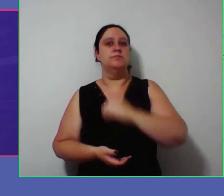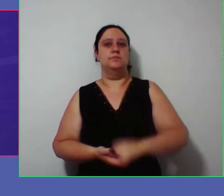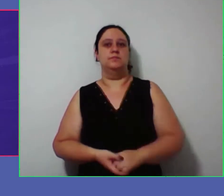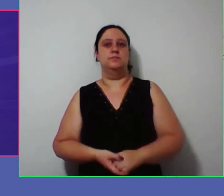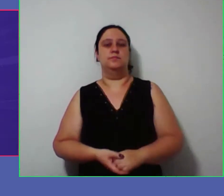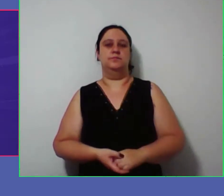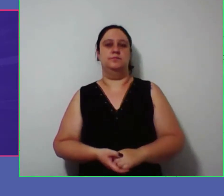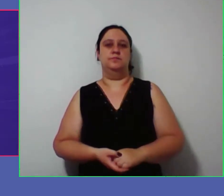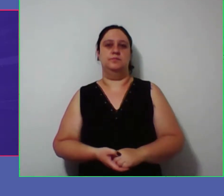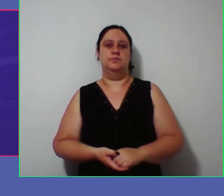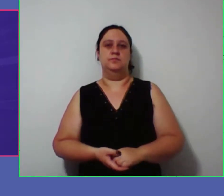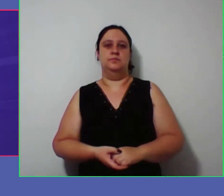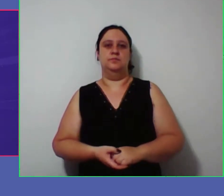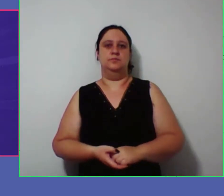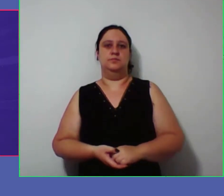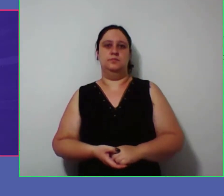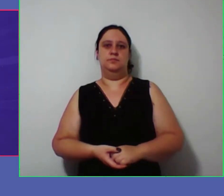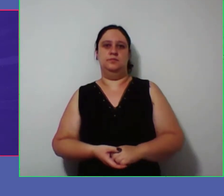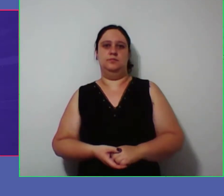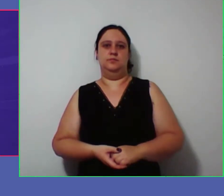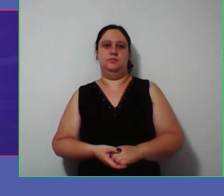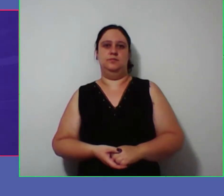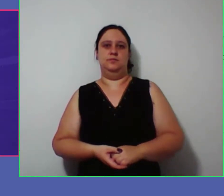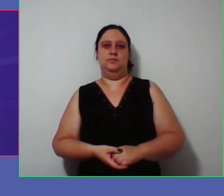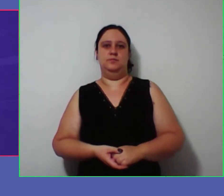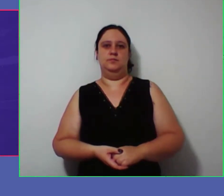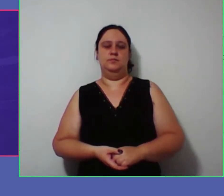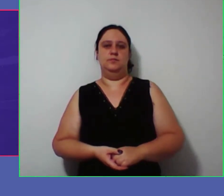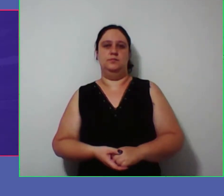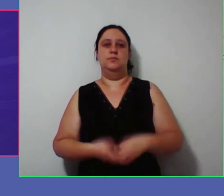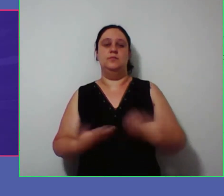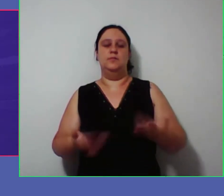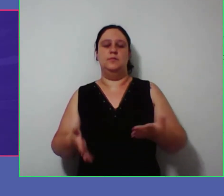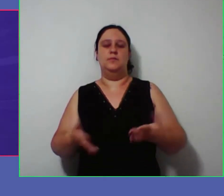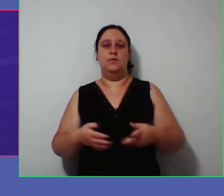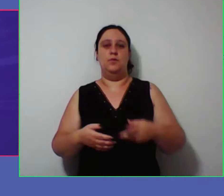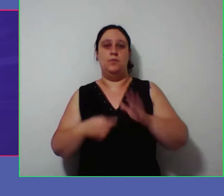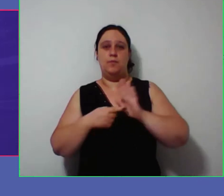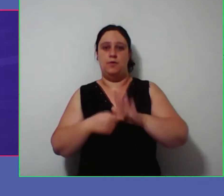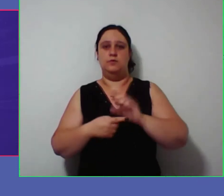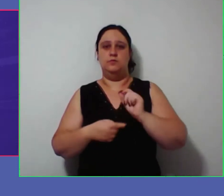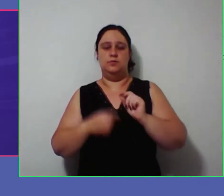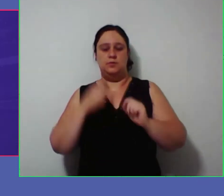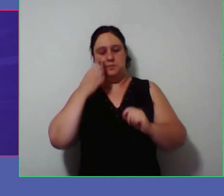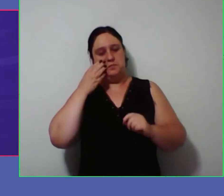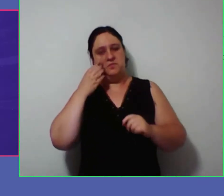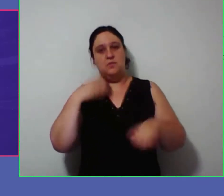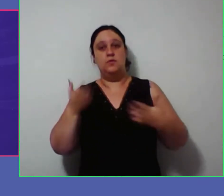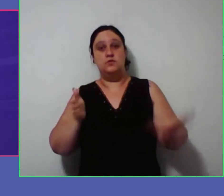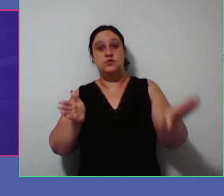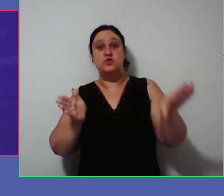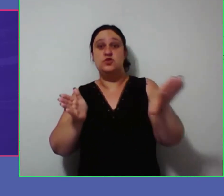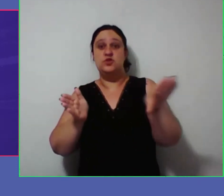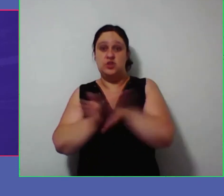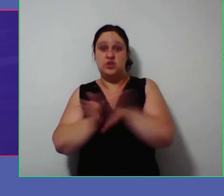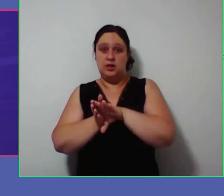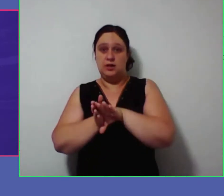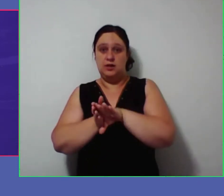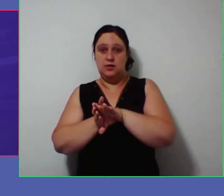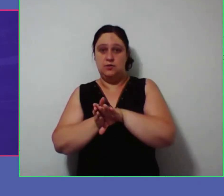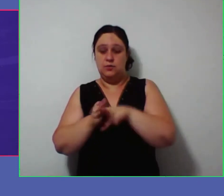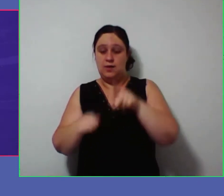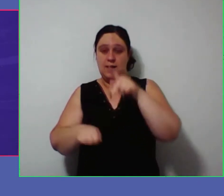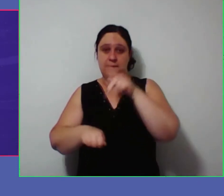versículo 4, diz assim: chegando-vos para ele a pedra que vive, ou a pedra